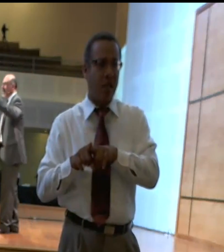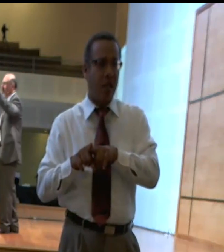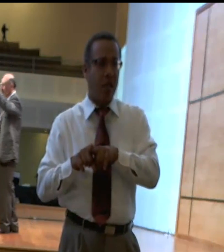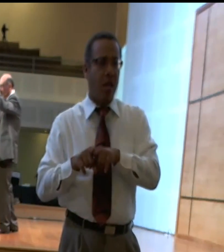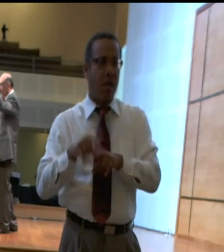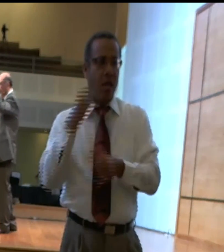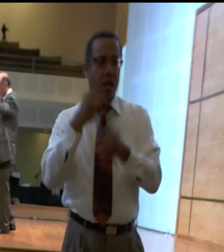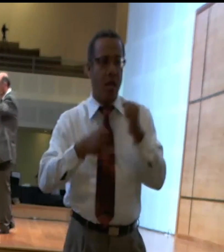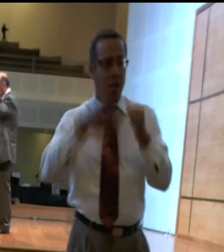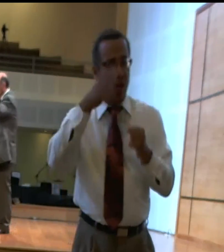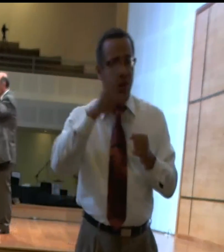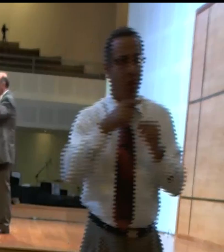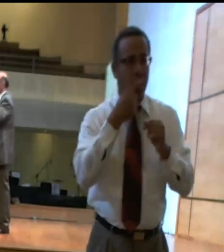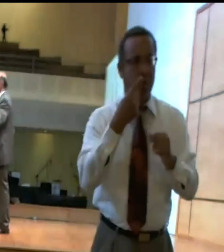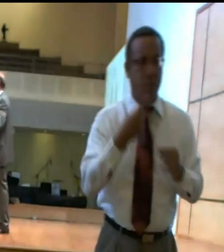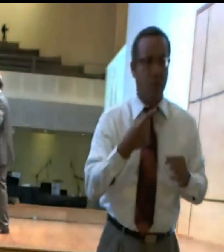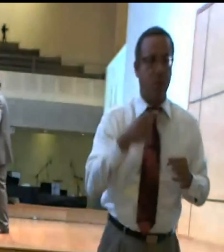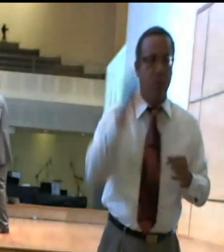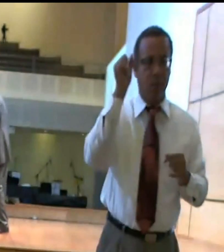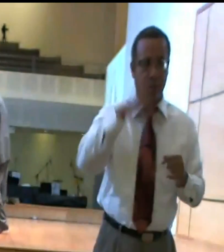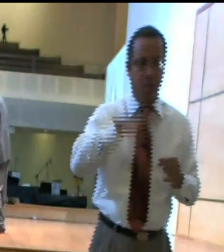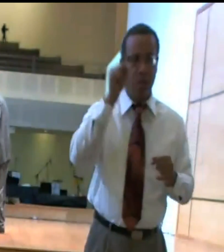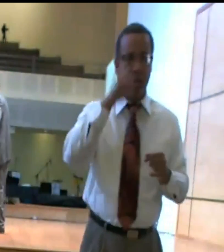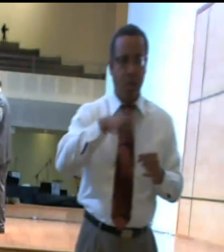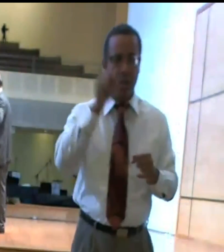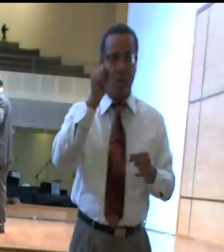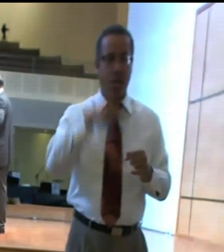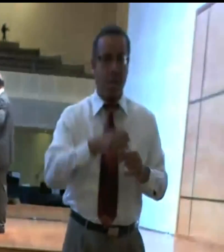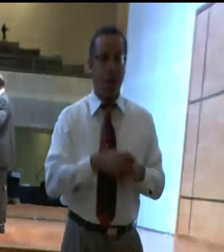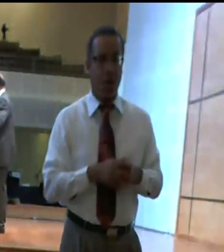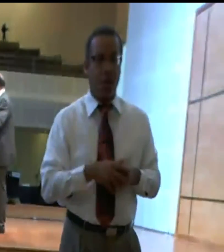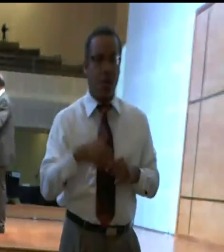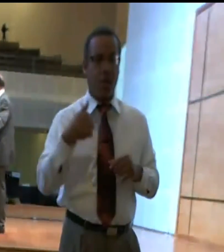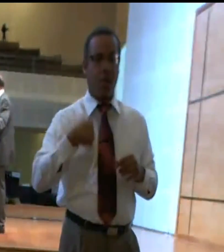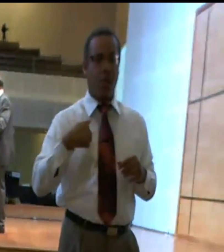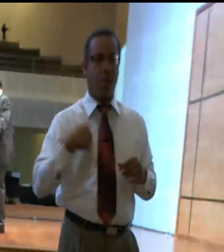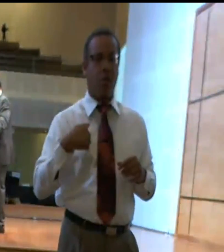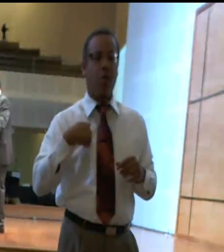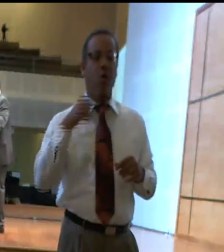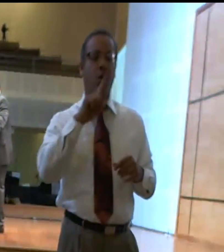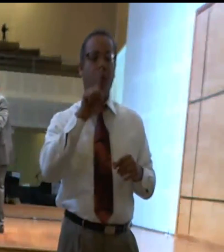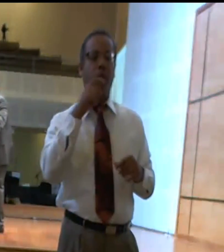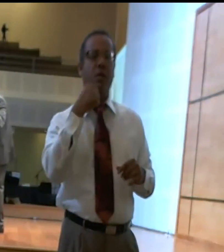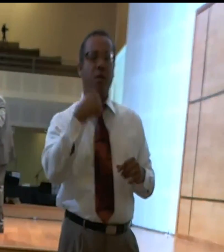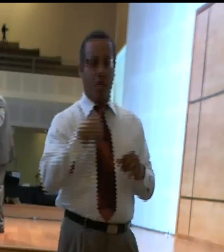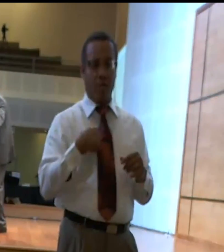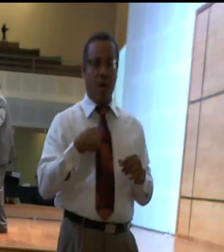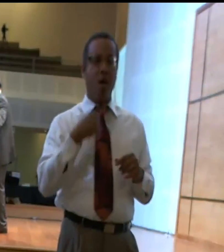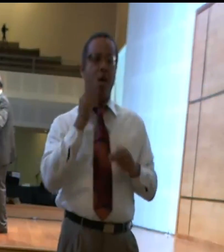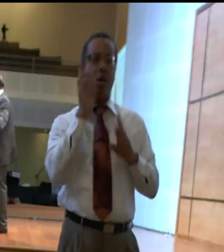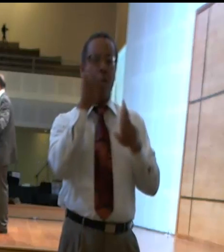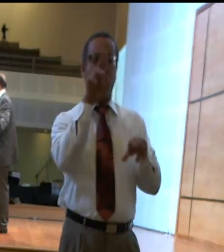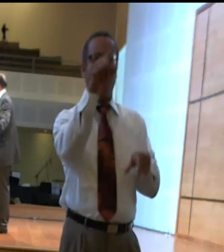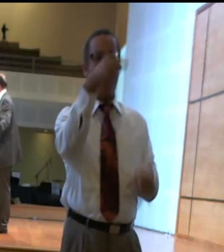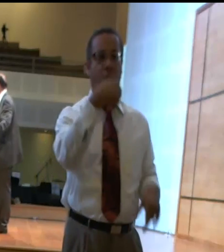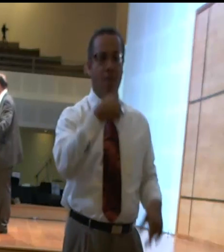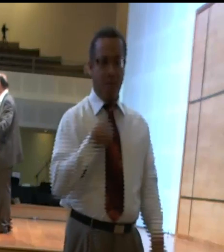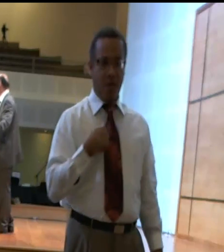Y al final Dios le dice: ciñe como varón tus lomos, yo te preguntaré, tú me responderás.